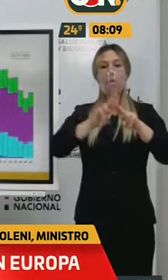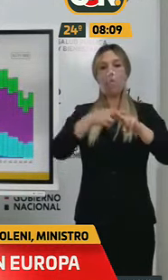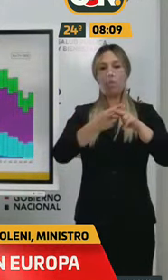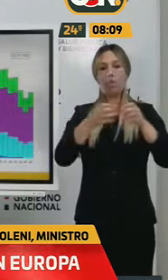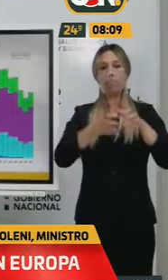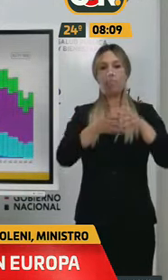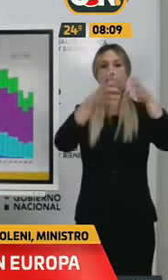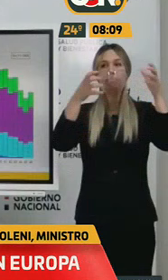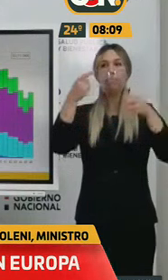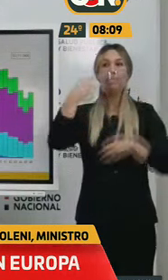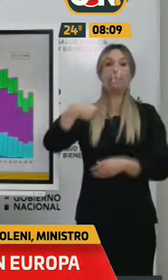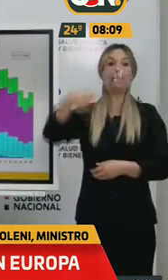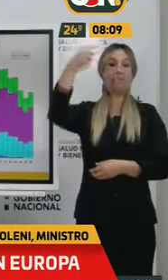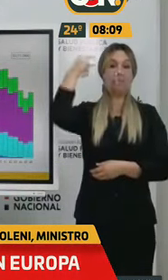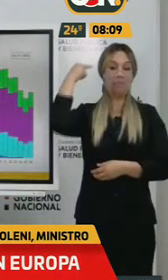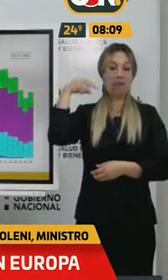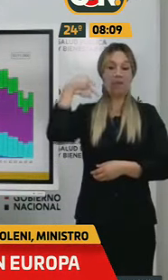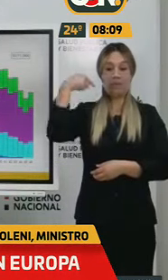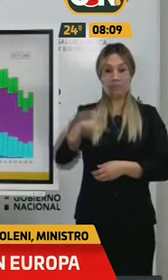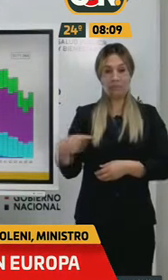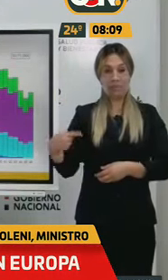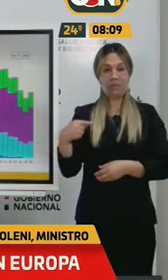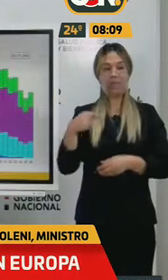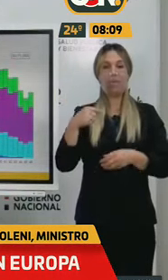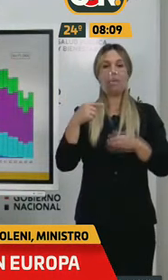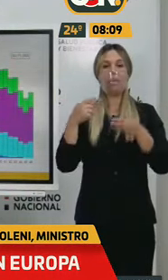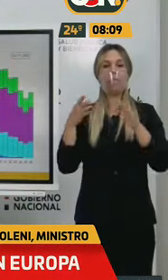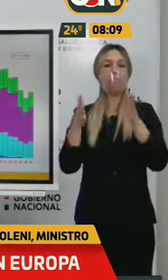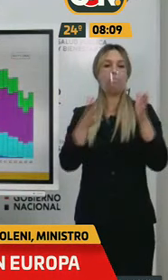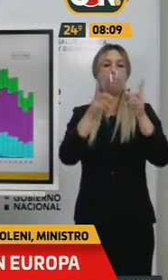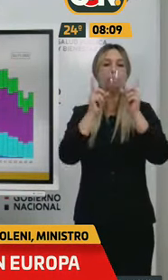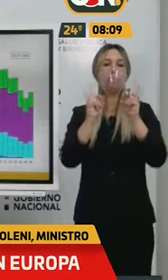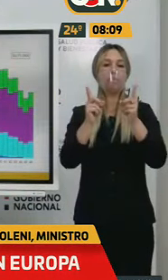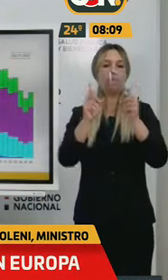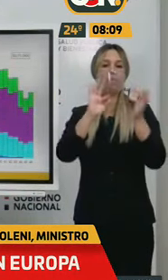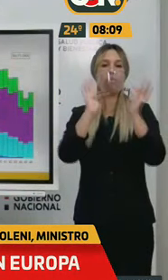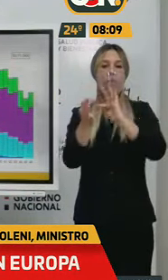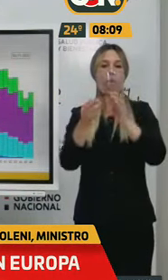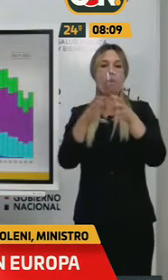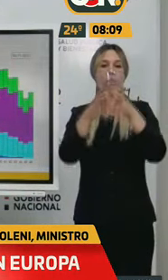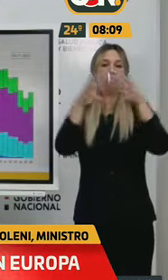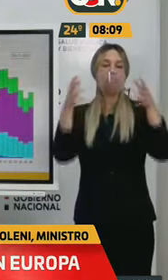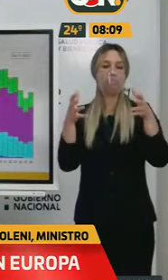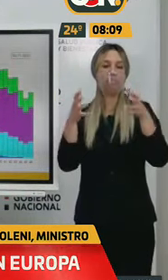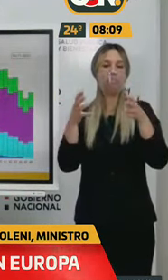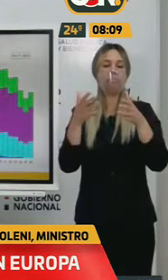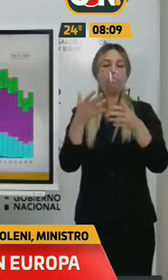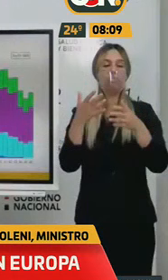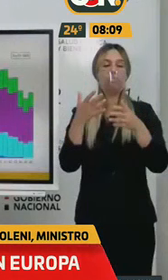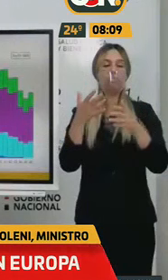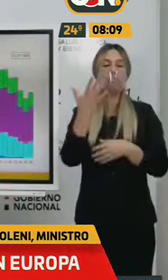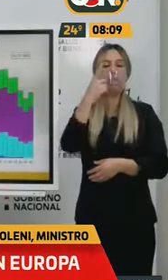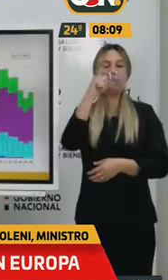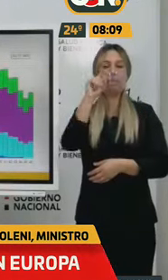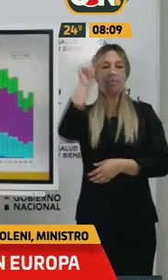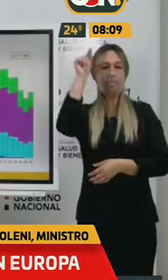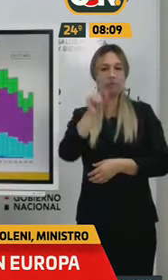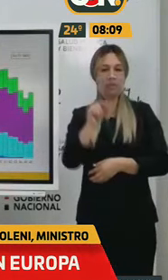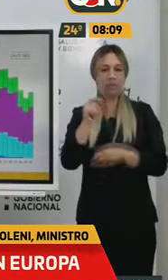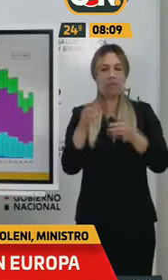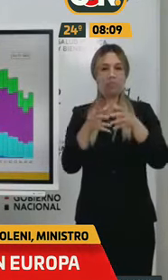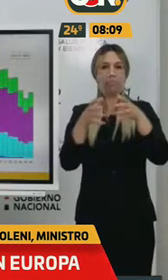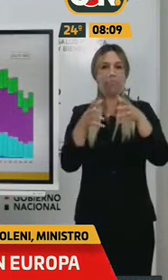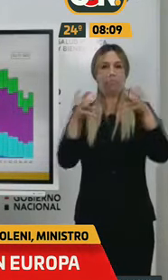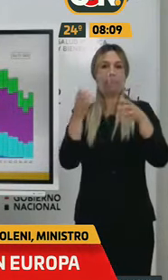la semana anterior y esta semana también luce más o menos en esa línea de aproximadamente un 10% de aumento,